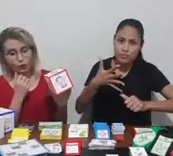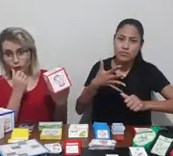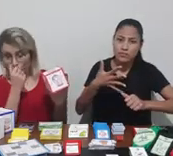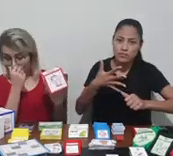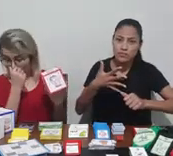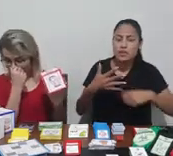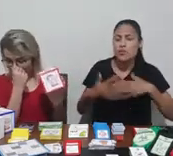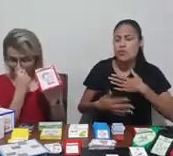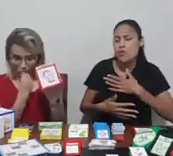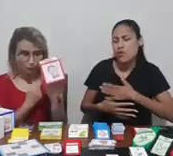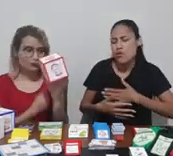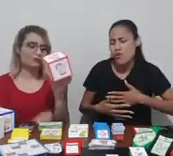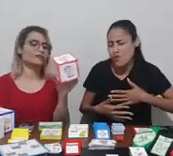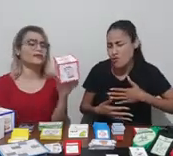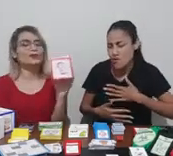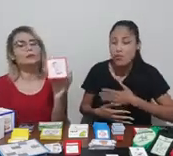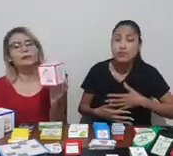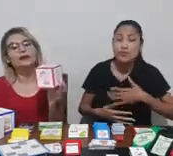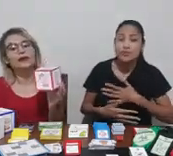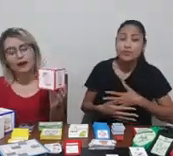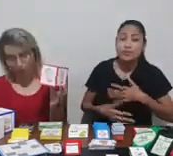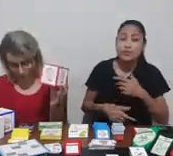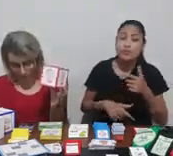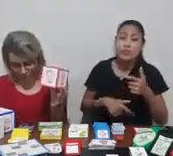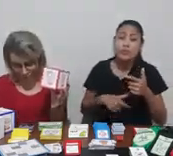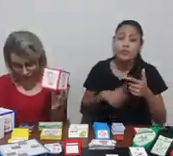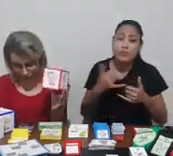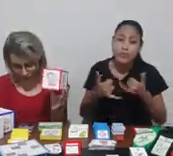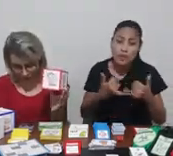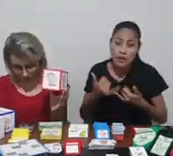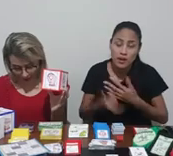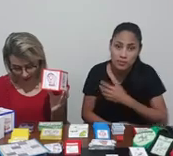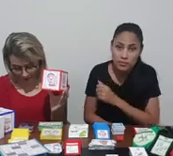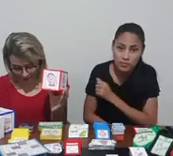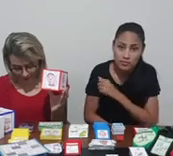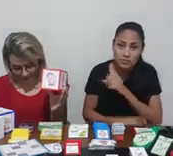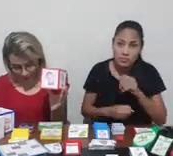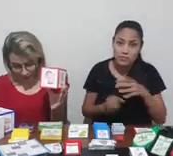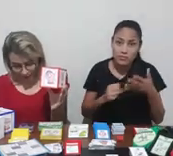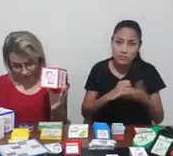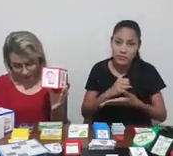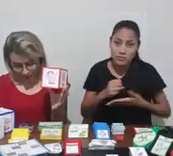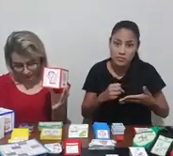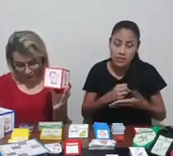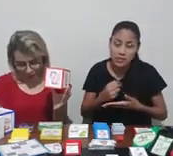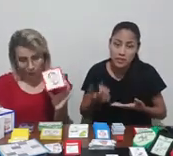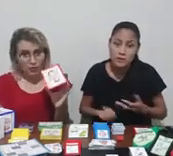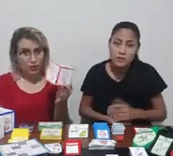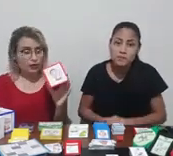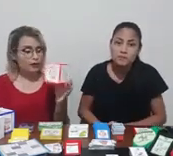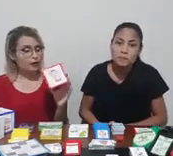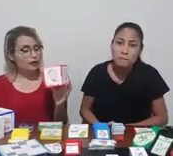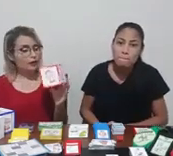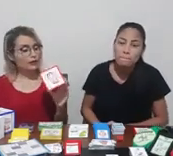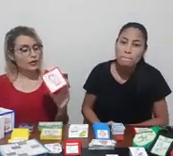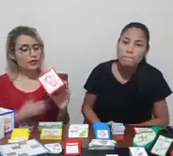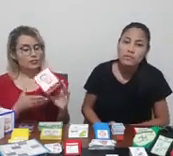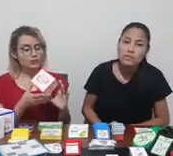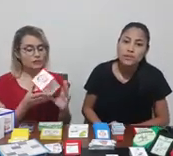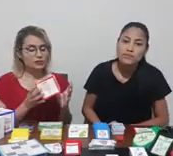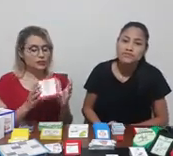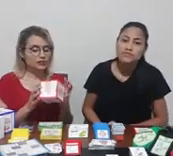Eu gosto muito, muito, muito de fazer isso aqui para brincar com meus alunos na educação básica, tá? O